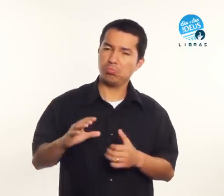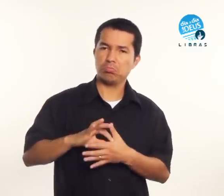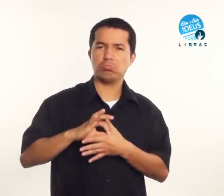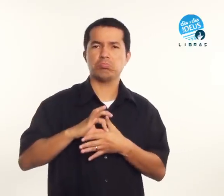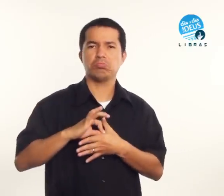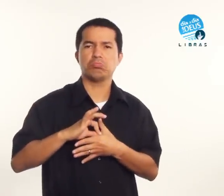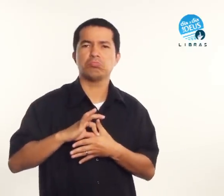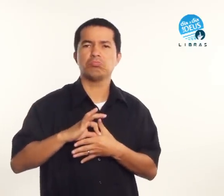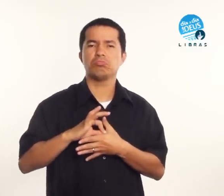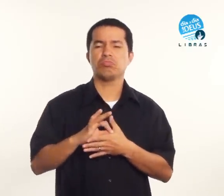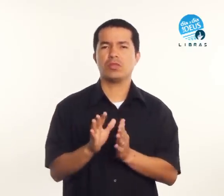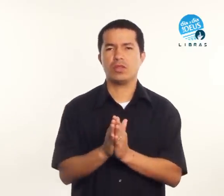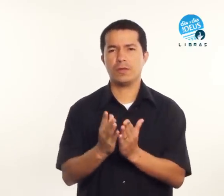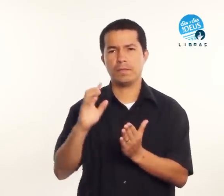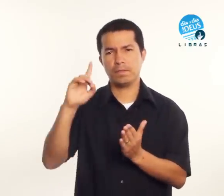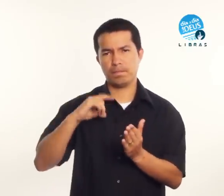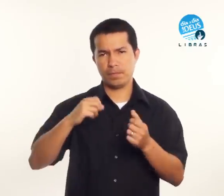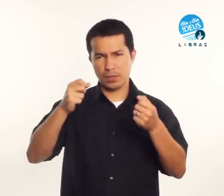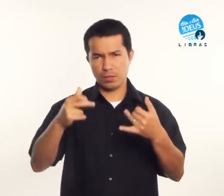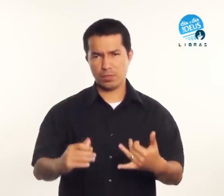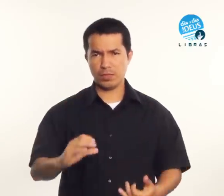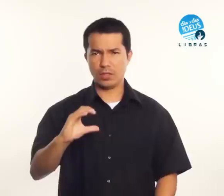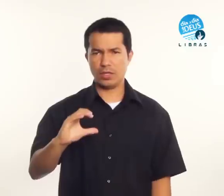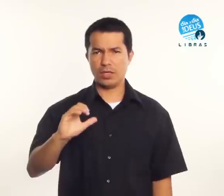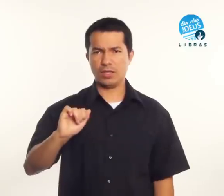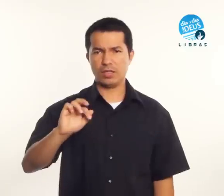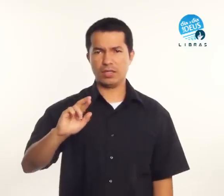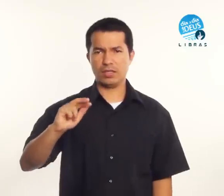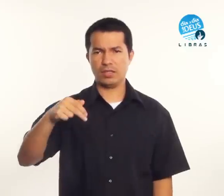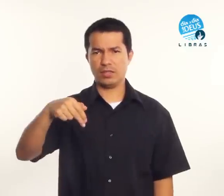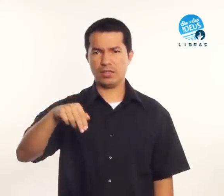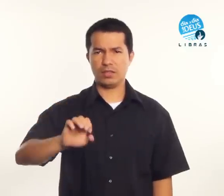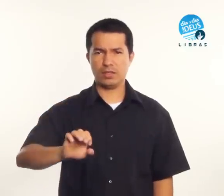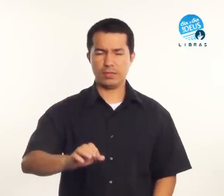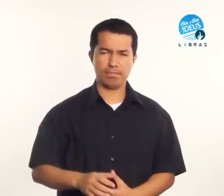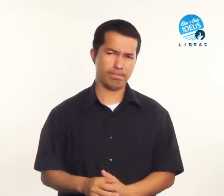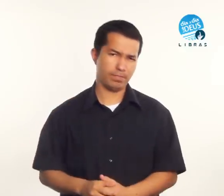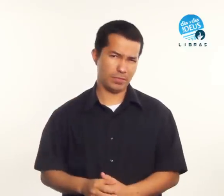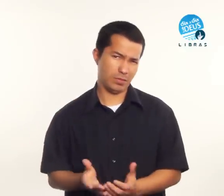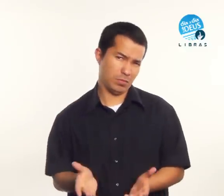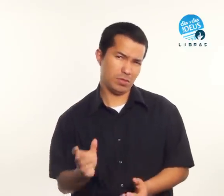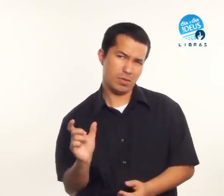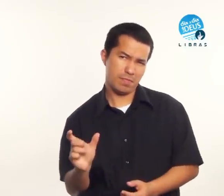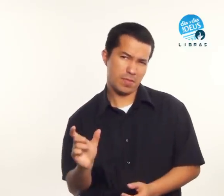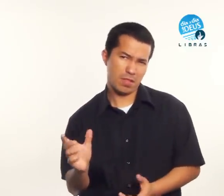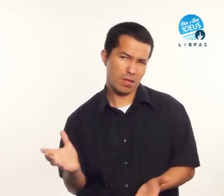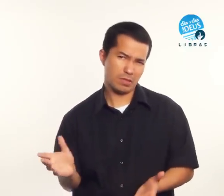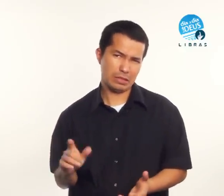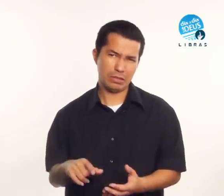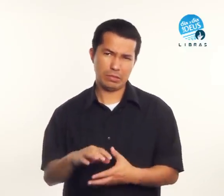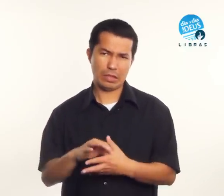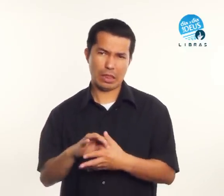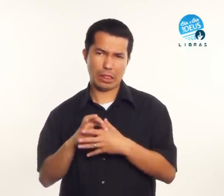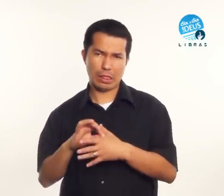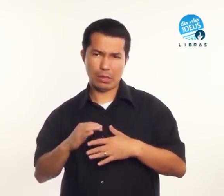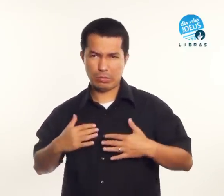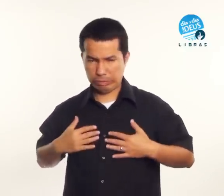carne, aqui na Bíblia, ela tem um sentido diferente, não quer dizer esse pedaço aqui do